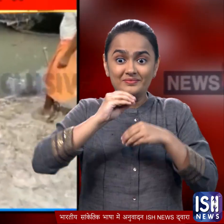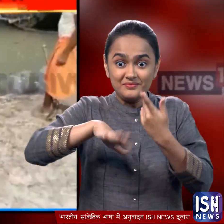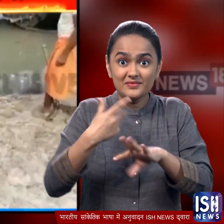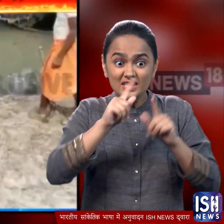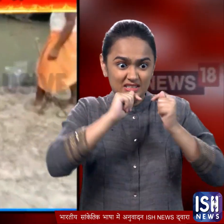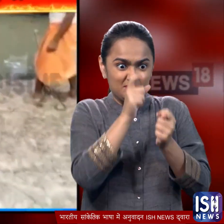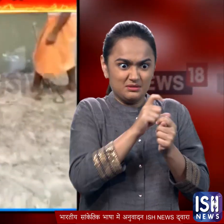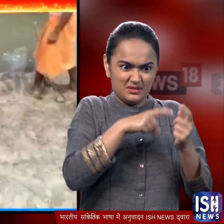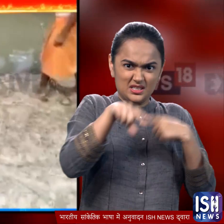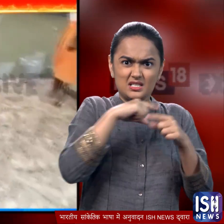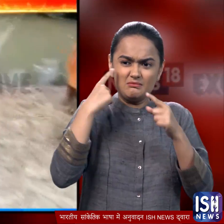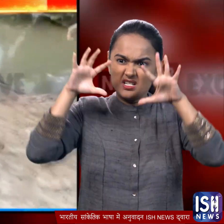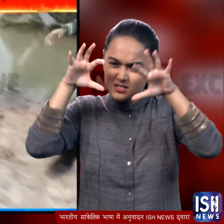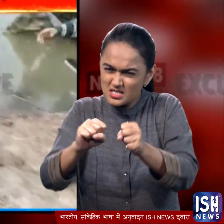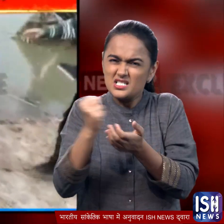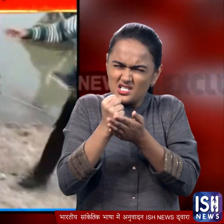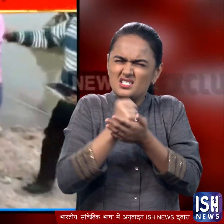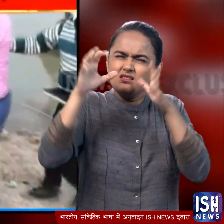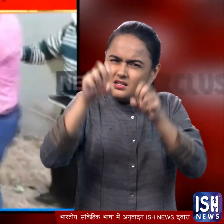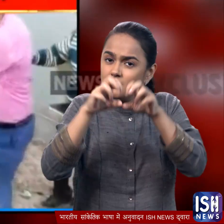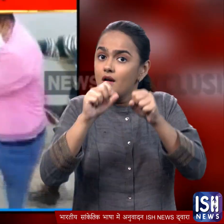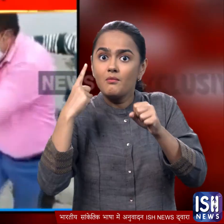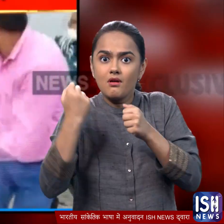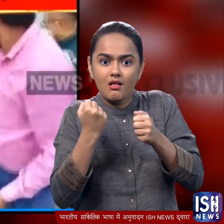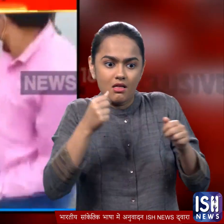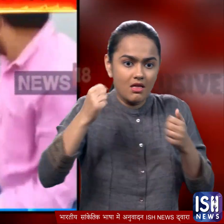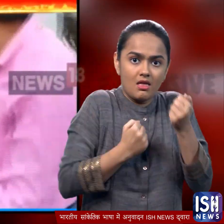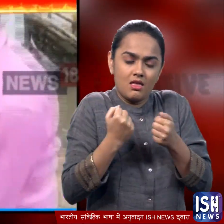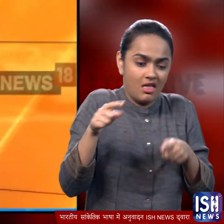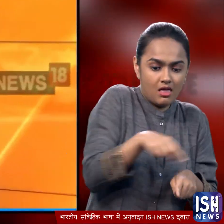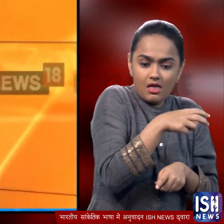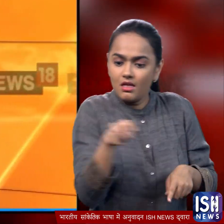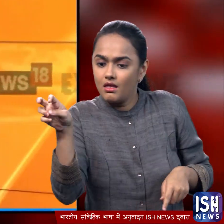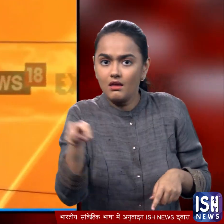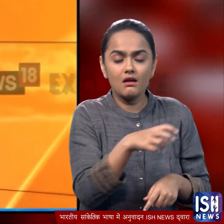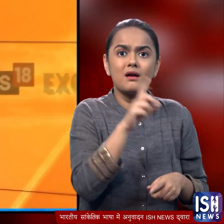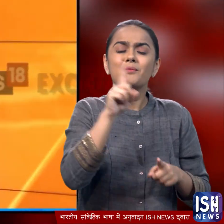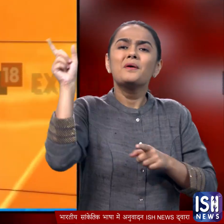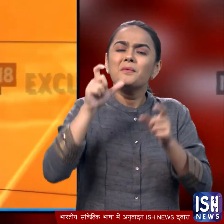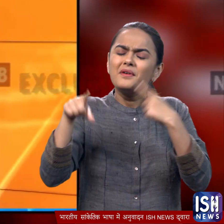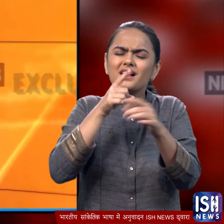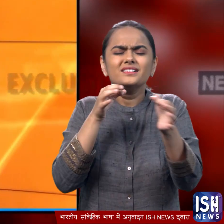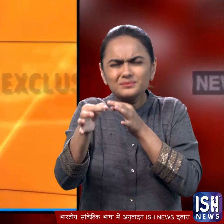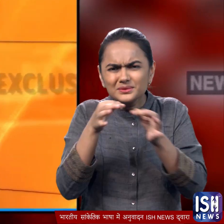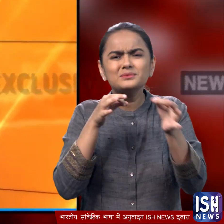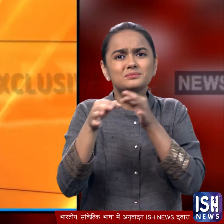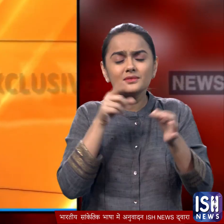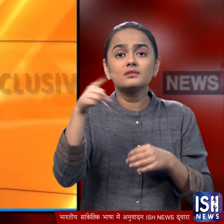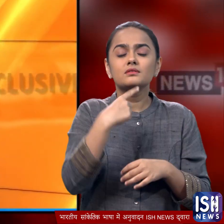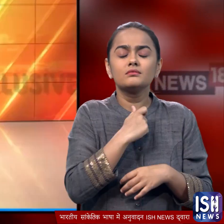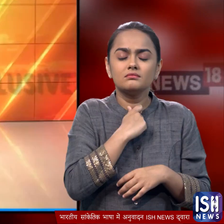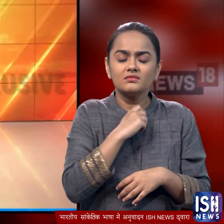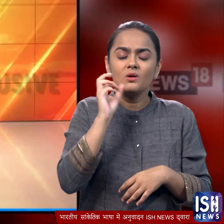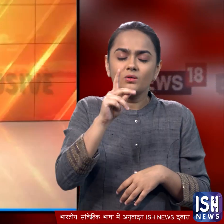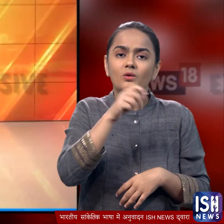इसके बाद टीम के लोगों ने नाविक को पकड़ने की कोशिश की, लेकिन वो इधर उधर भागने लगा। हालांकि लोगों के समझाने के बाद उसने वादा किया